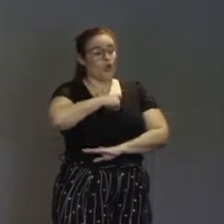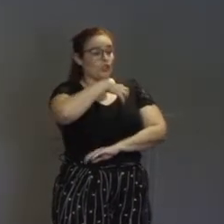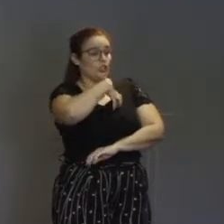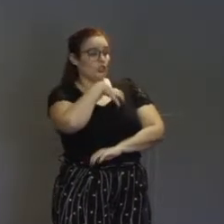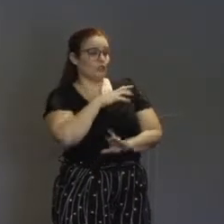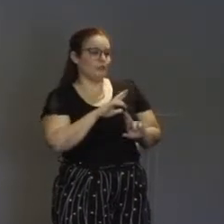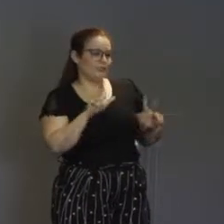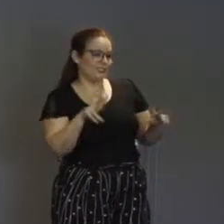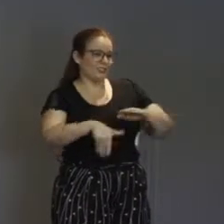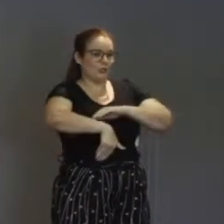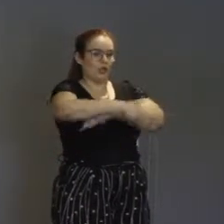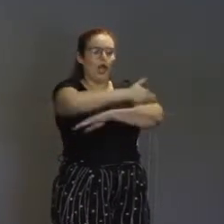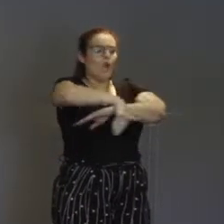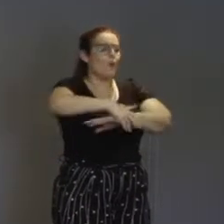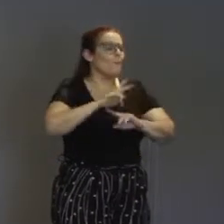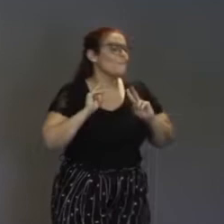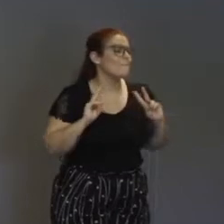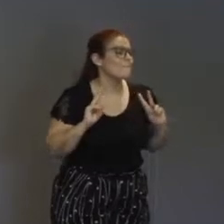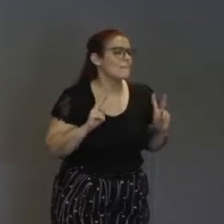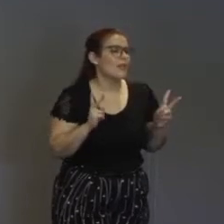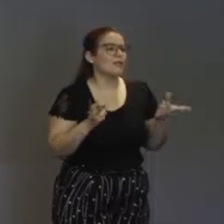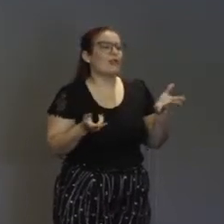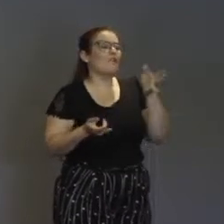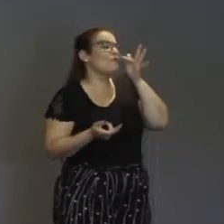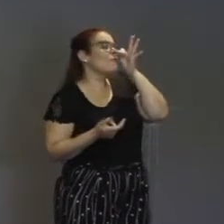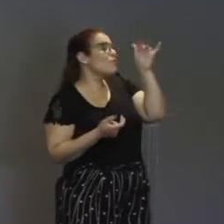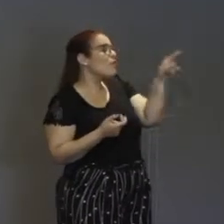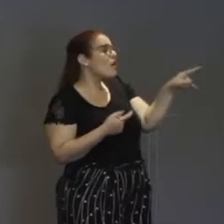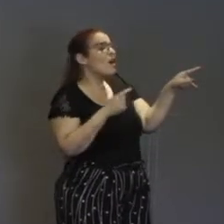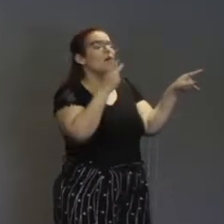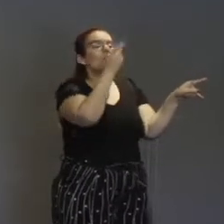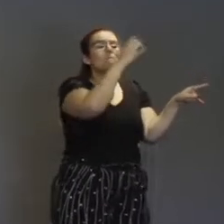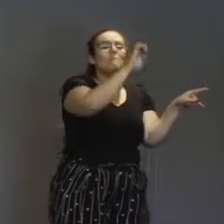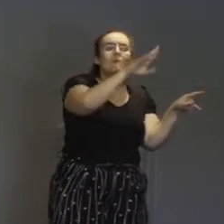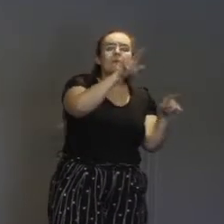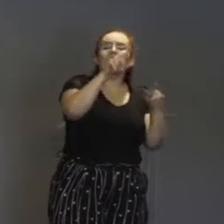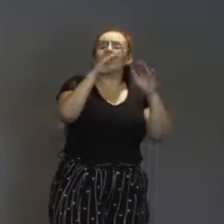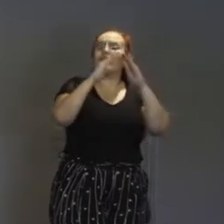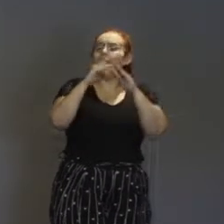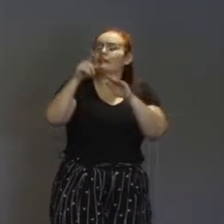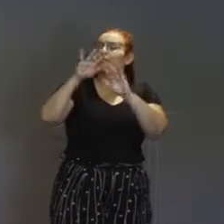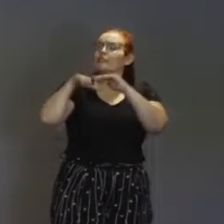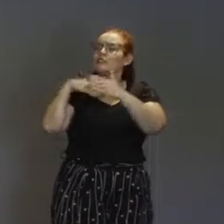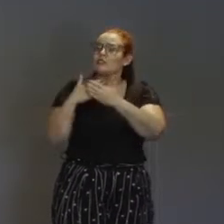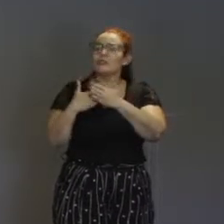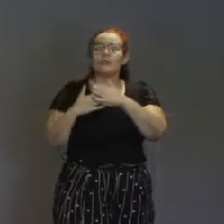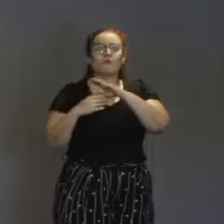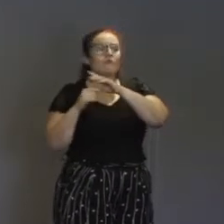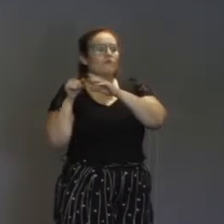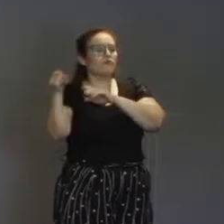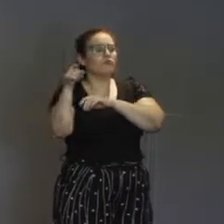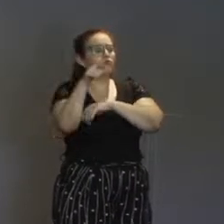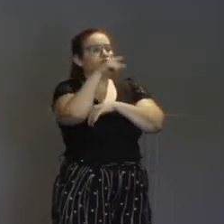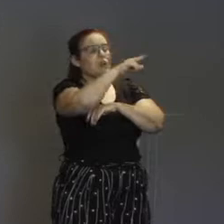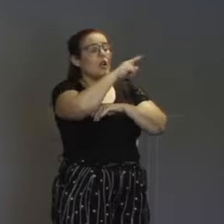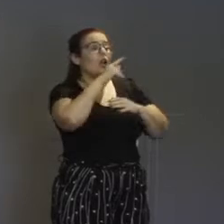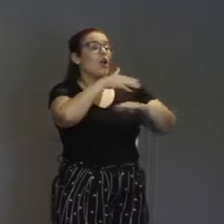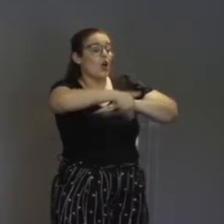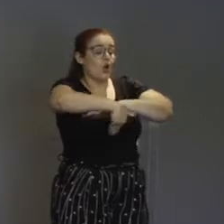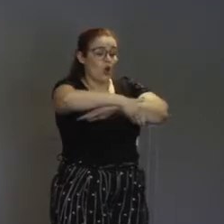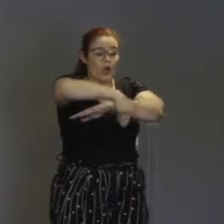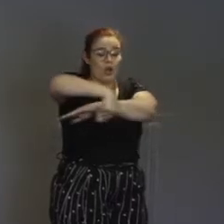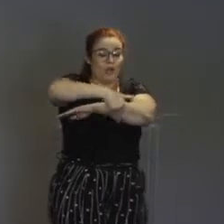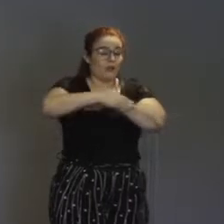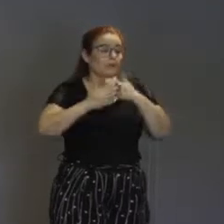tipo de rua, com o mesmo tipo de oferta, com a floricultura, com o barzinho, com a casa, com a escola, comparando as ruas. E ele